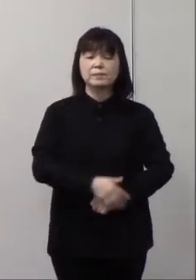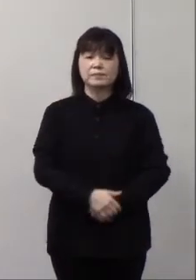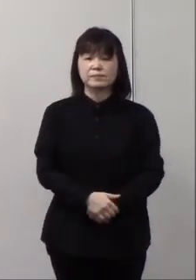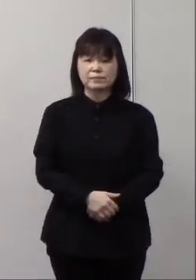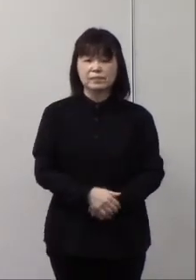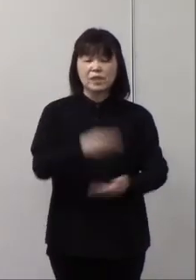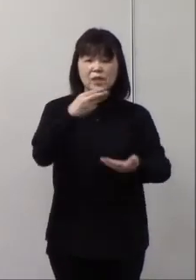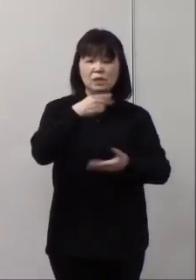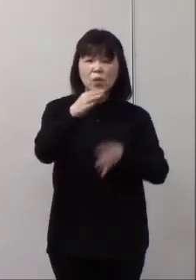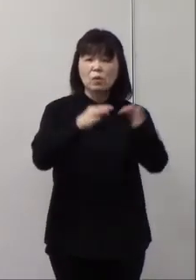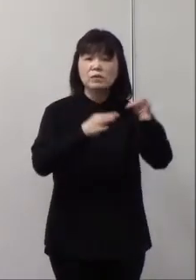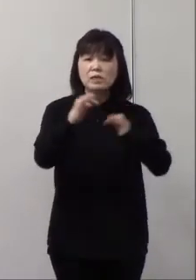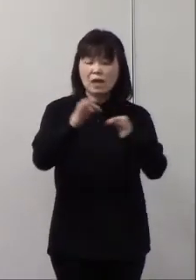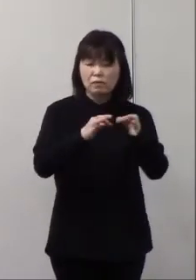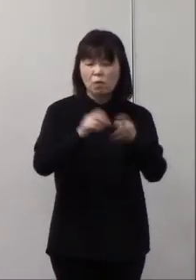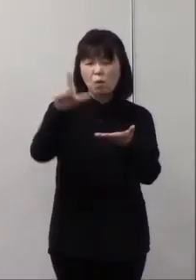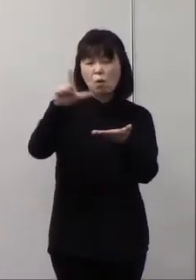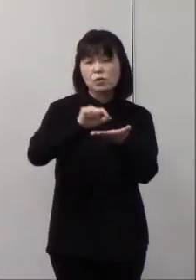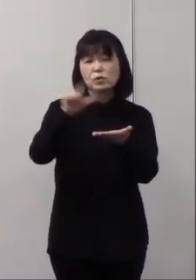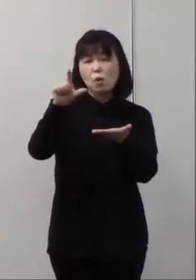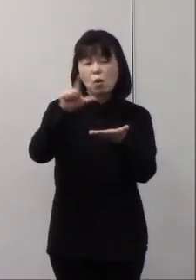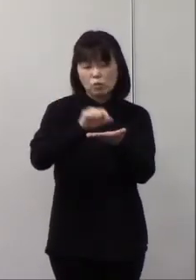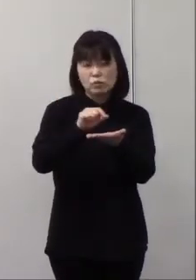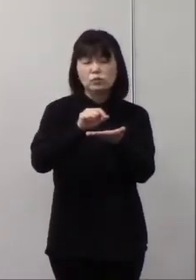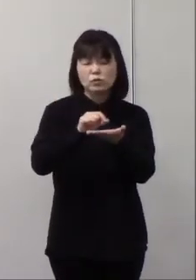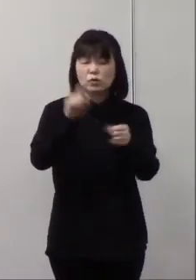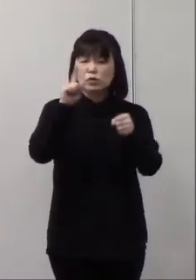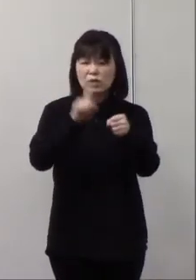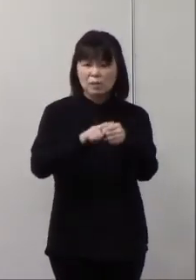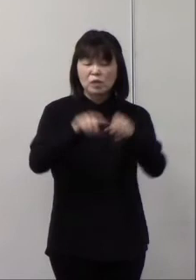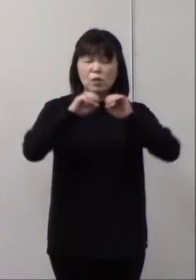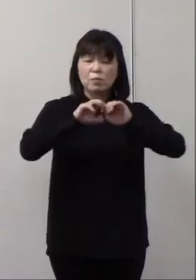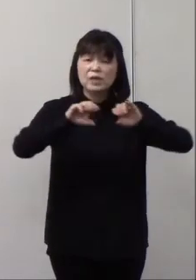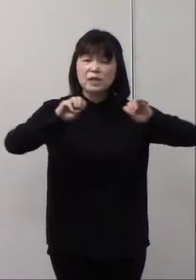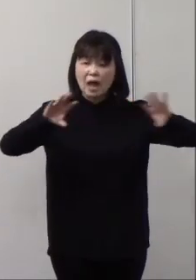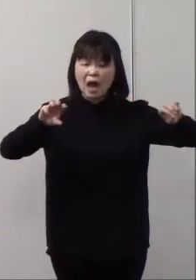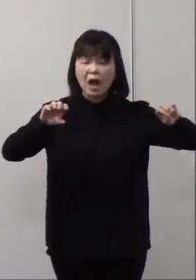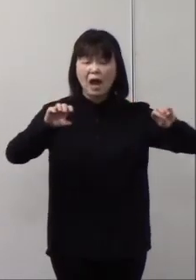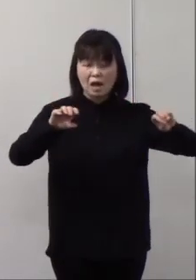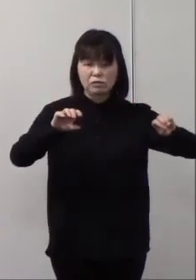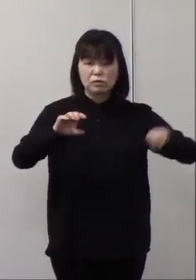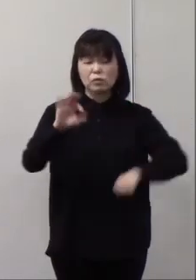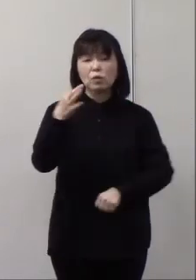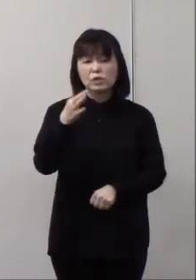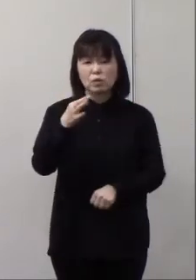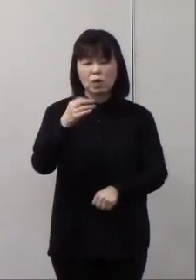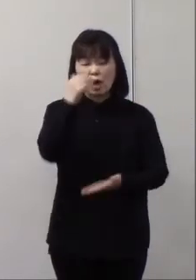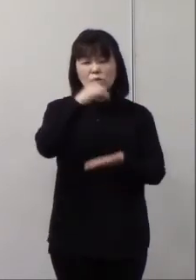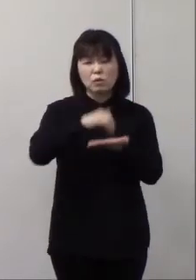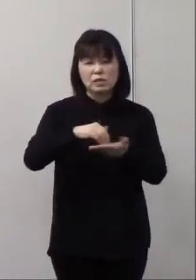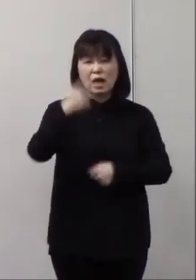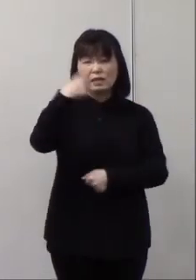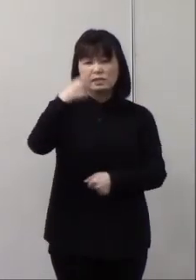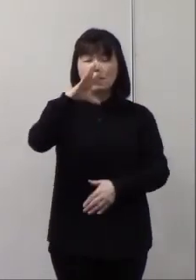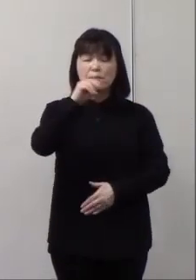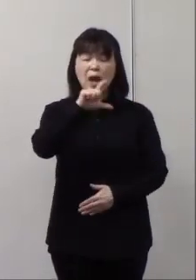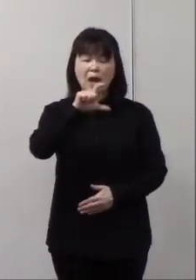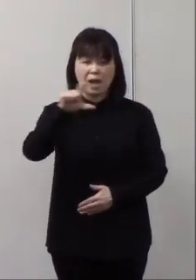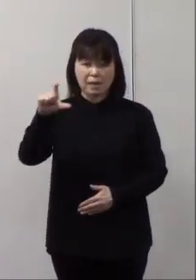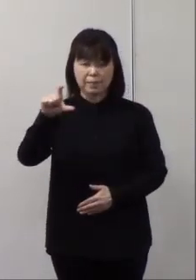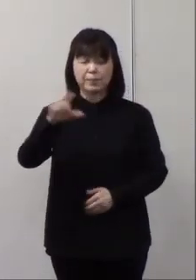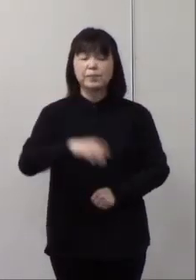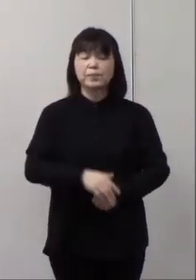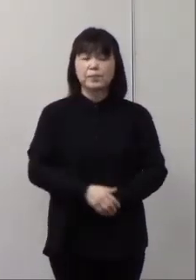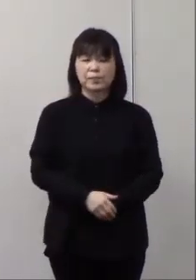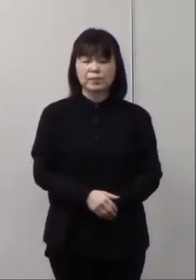飲食店利用促進に向けた PR 経費等々に1000万円を計上しております。それから